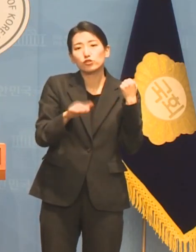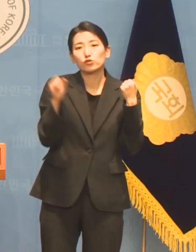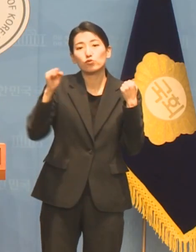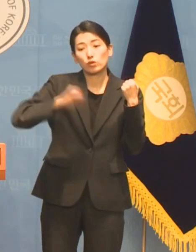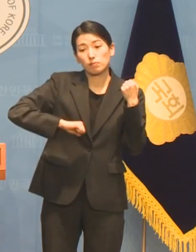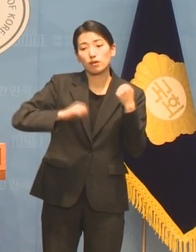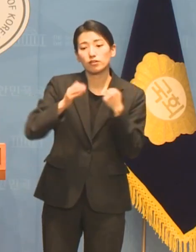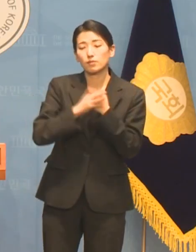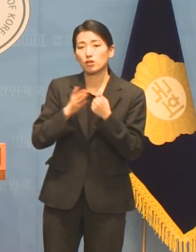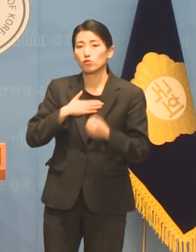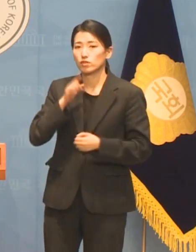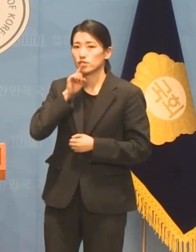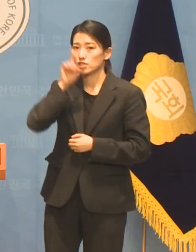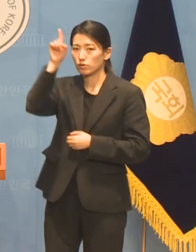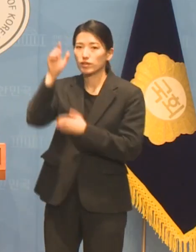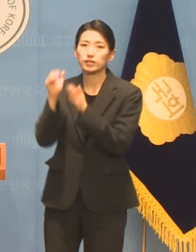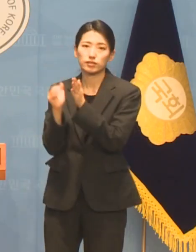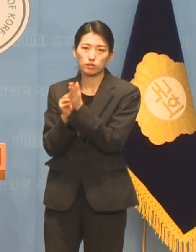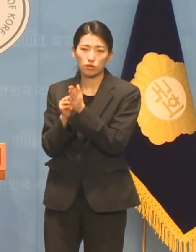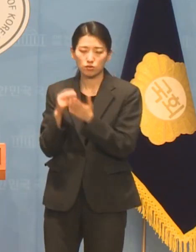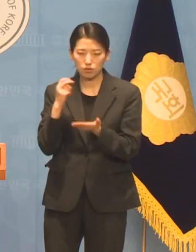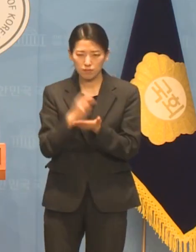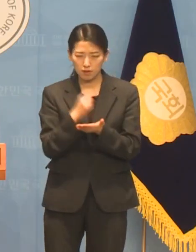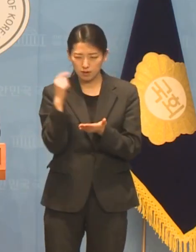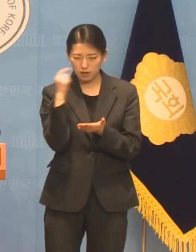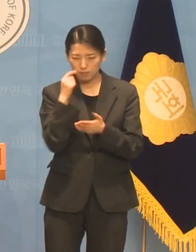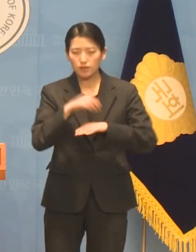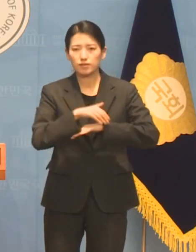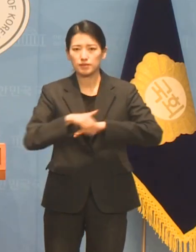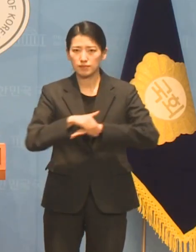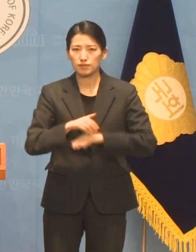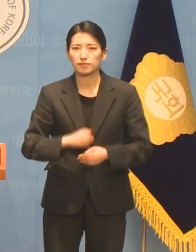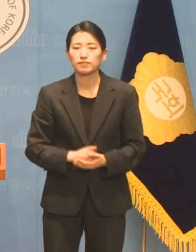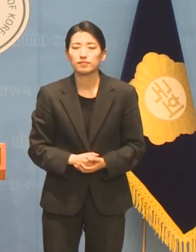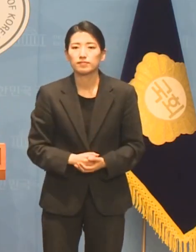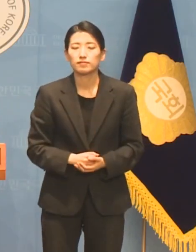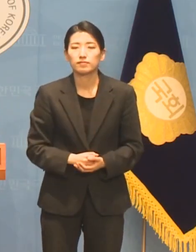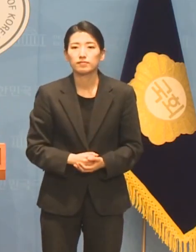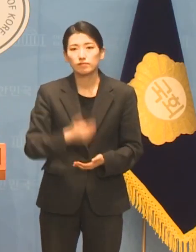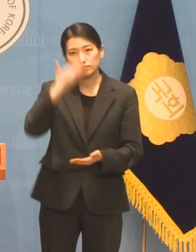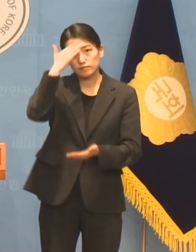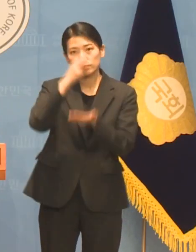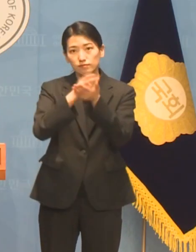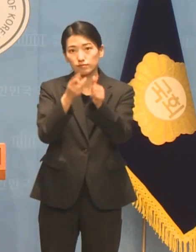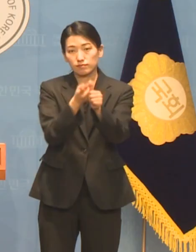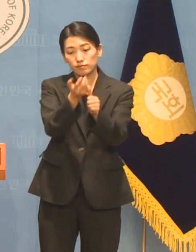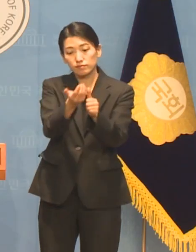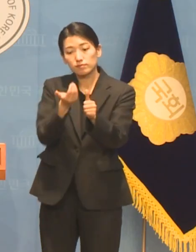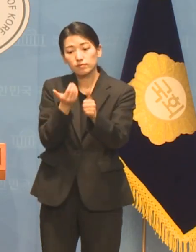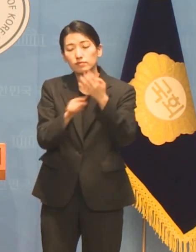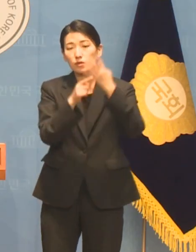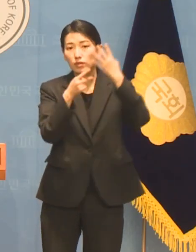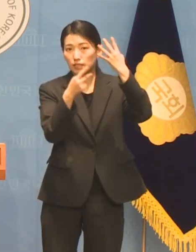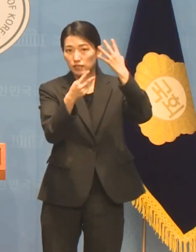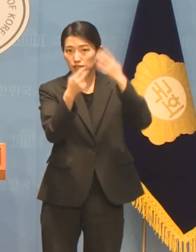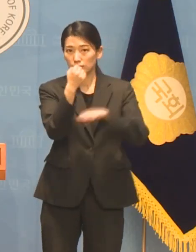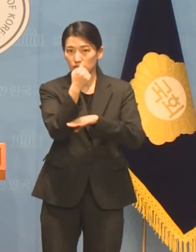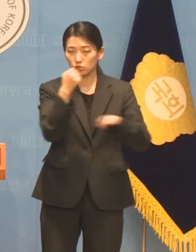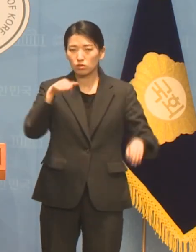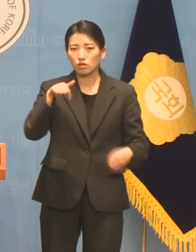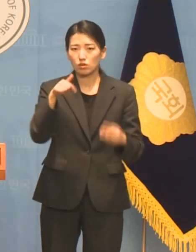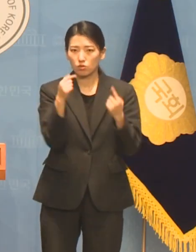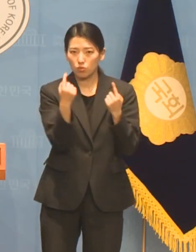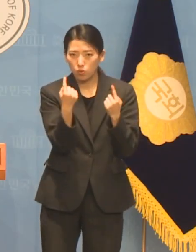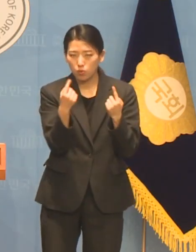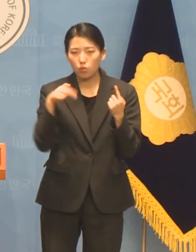취하였으며 법률적 대응을 위한 검토도 의뢰한 상황입니다. 아울러 헌재의 탄핵 심판 이전인 4월 2일 기준 고성국 TV,